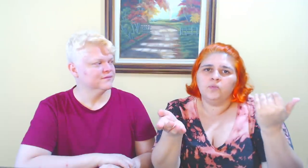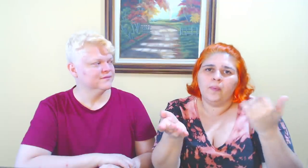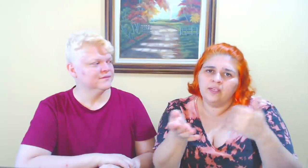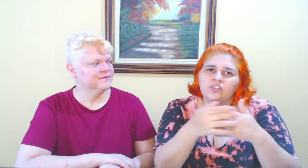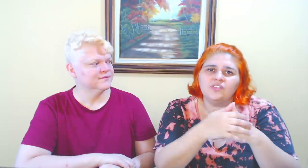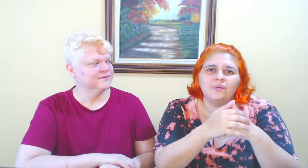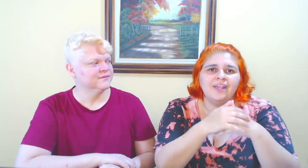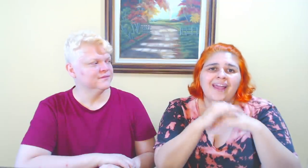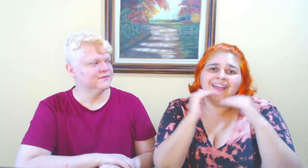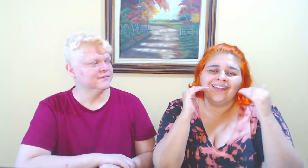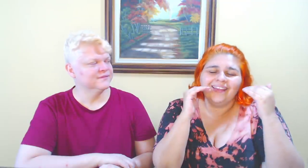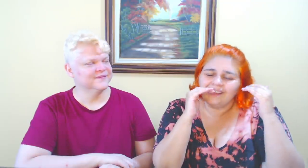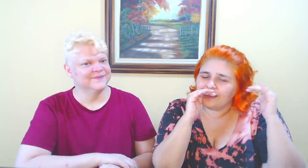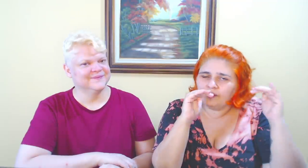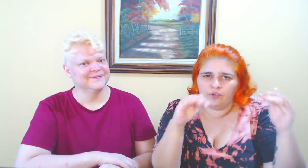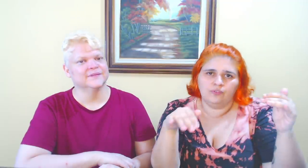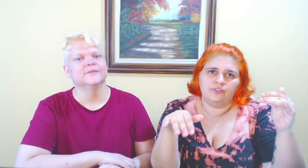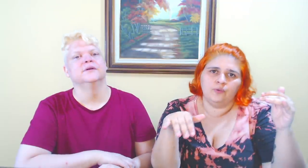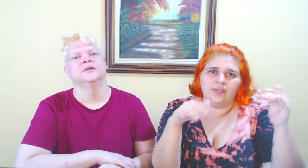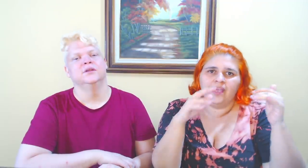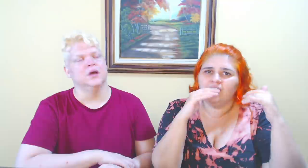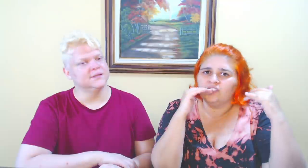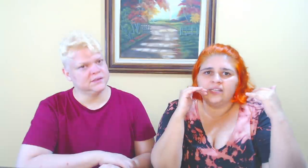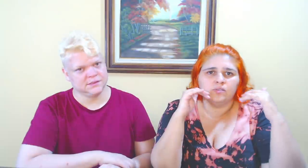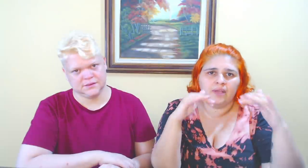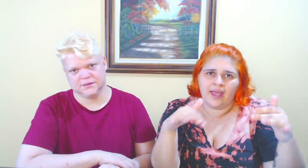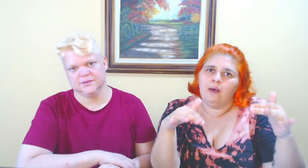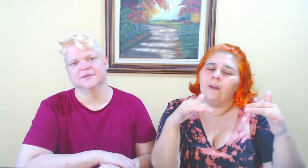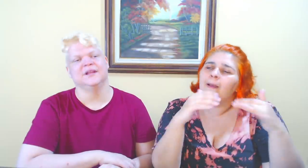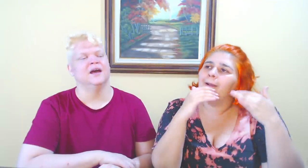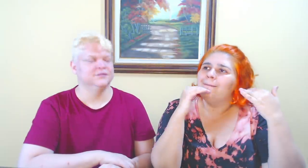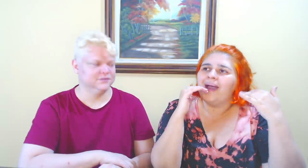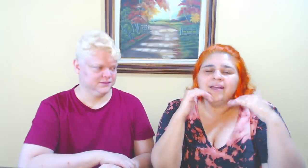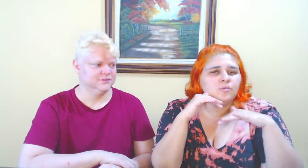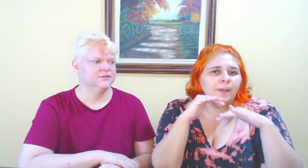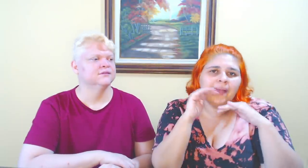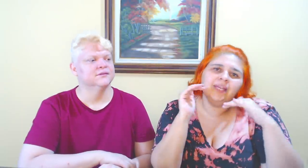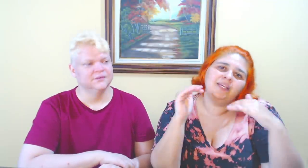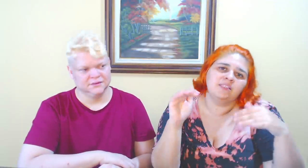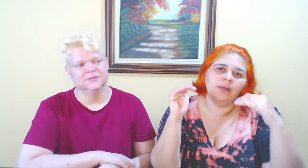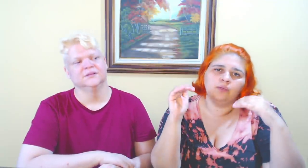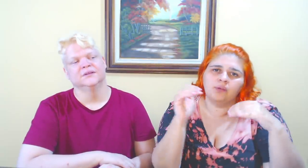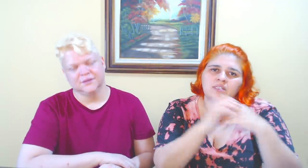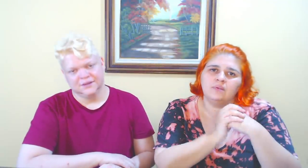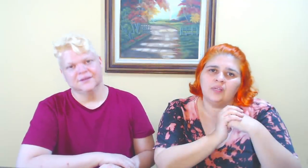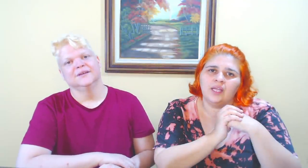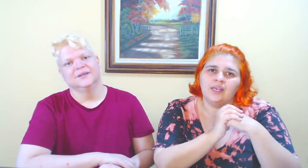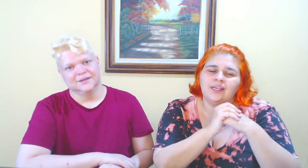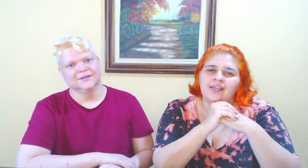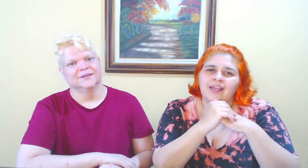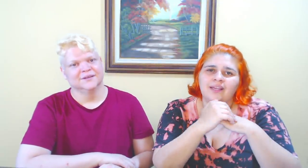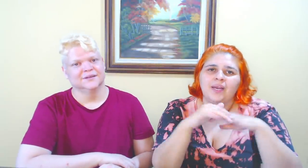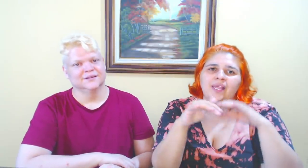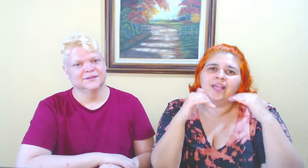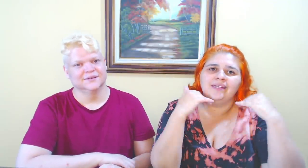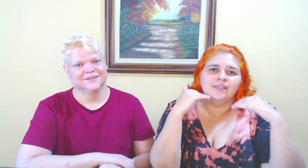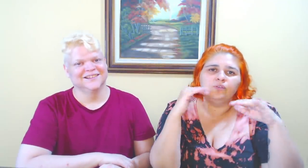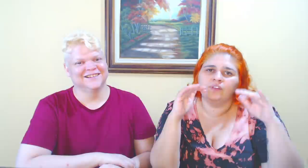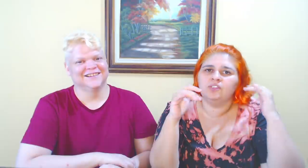Pattinson Que é incrível No filme Ele está surreal Mas uma belíssima Atuação dele E aí Pra quem ainda duvida De